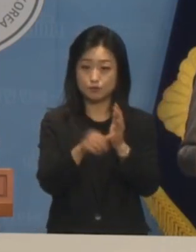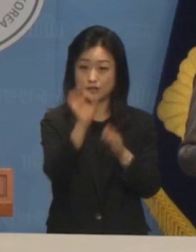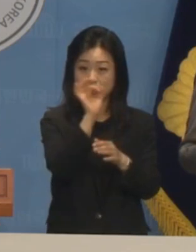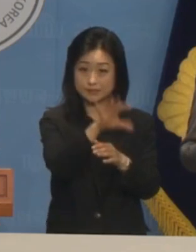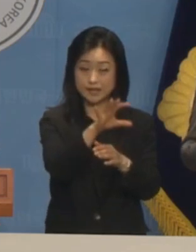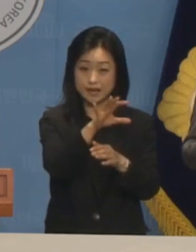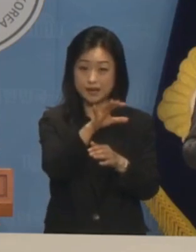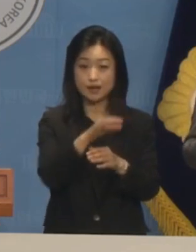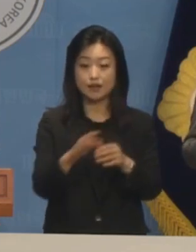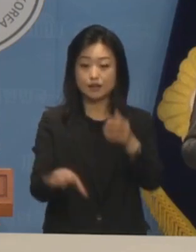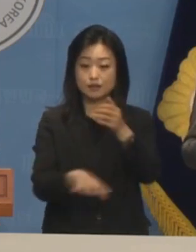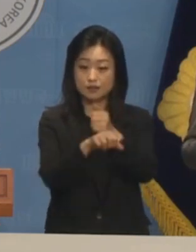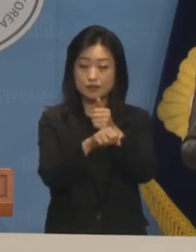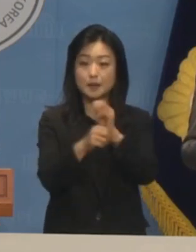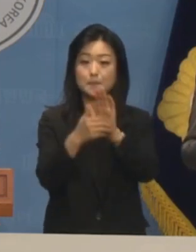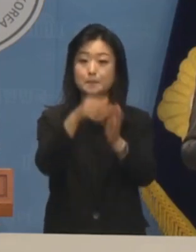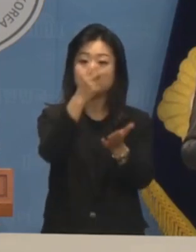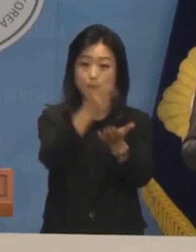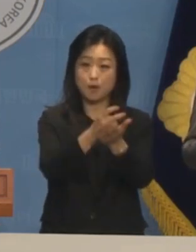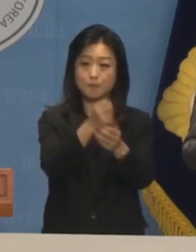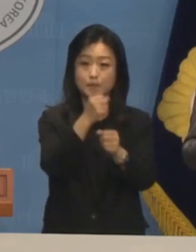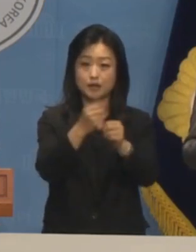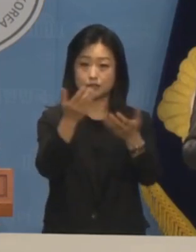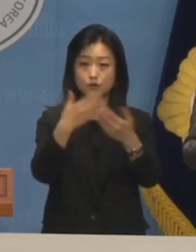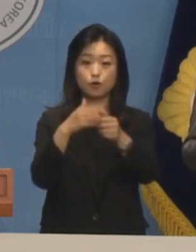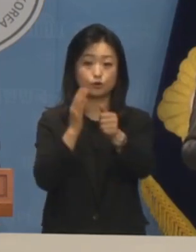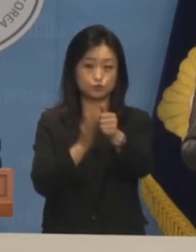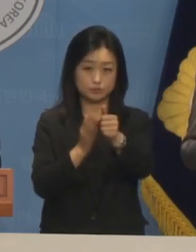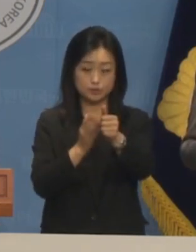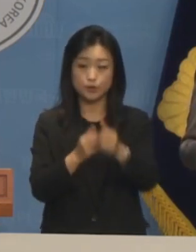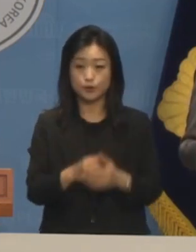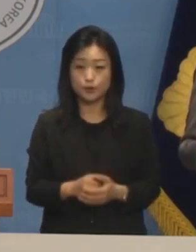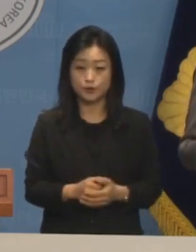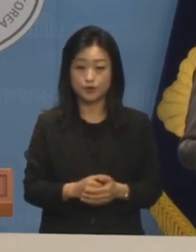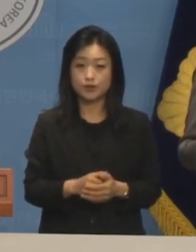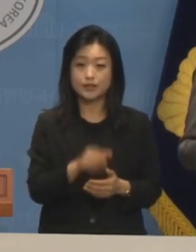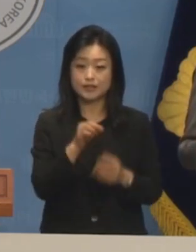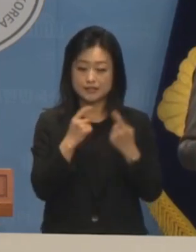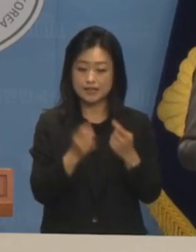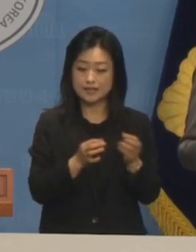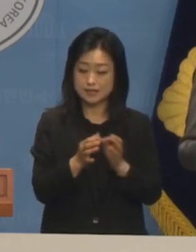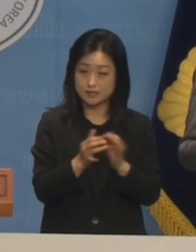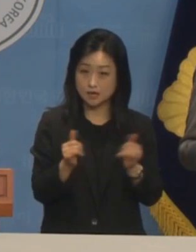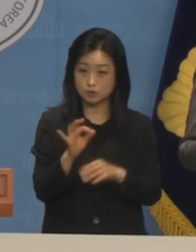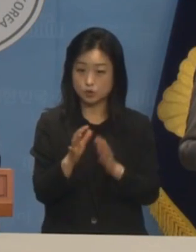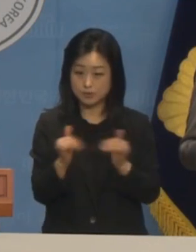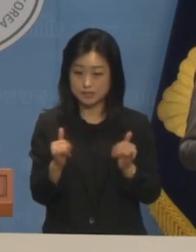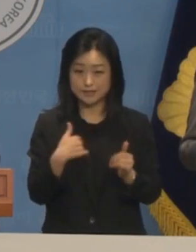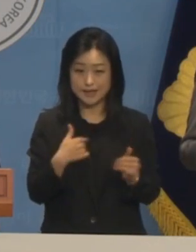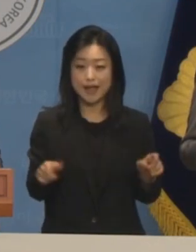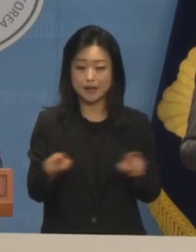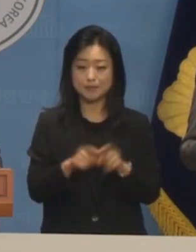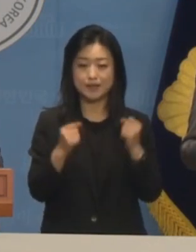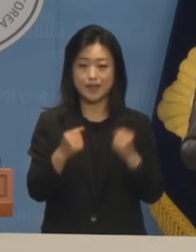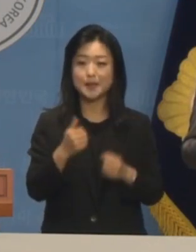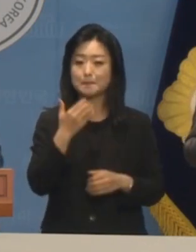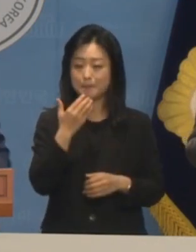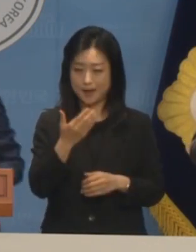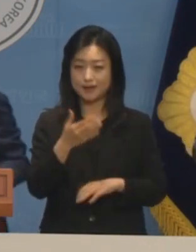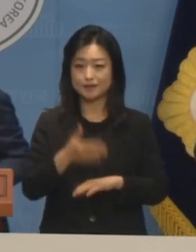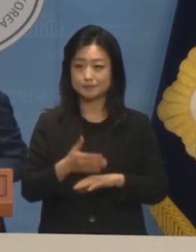법안을 즉시 제출하기 바랍니다. 자영업자와 소비자들과 함께 늘 함께 하겠습니다.